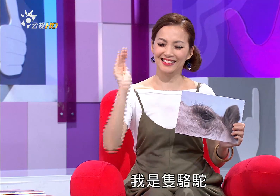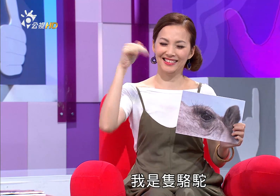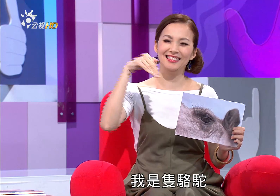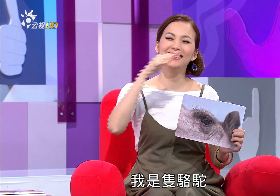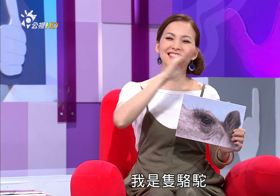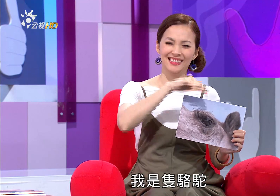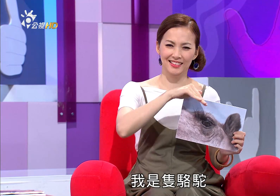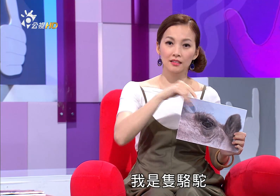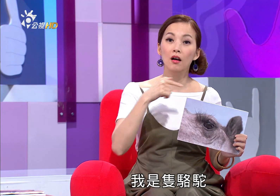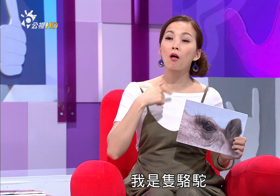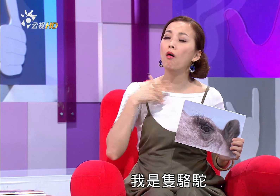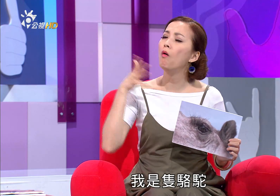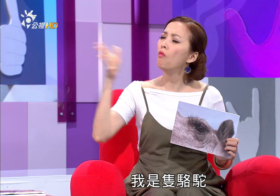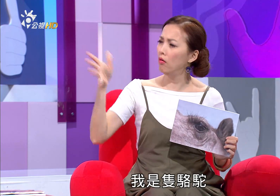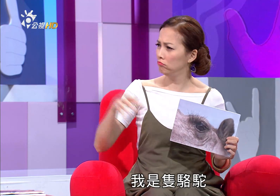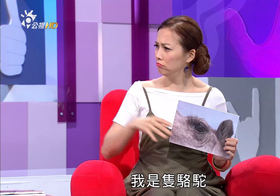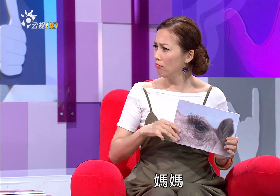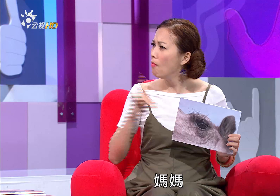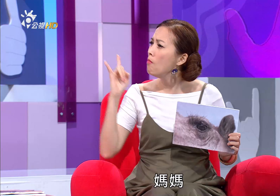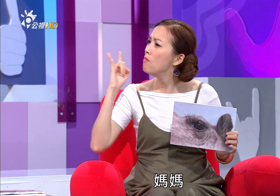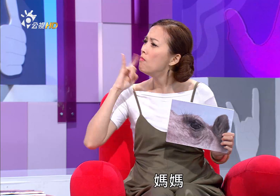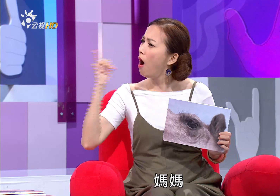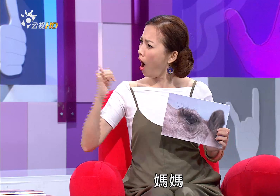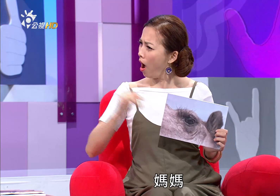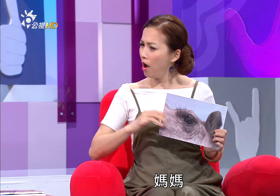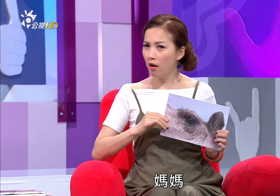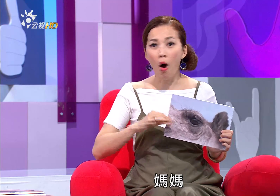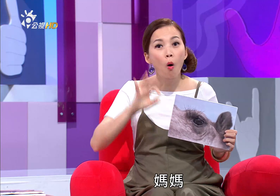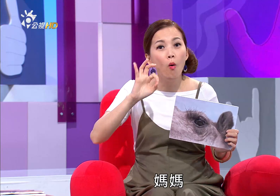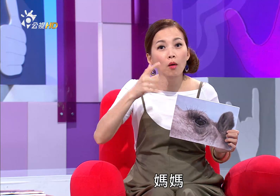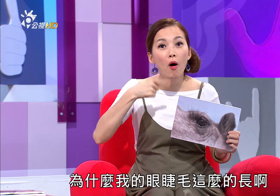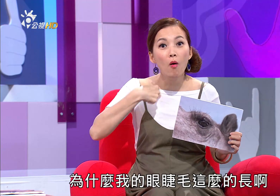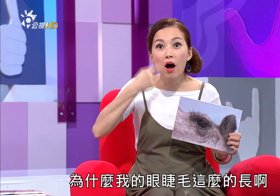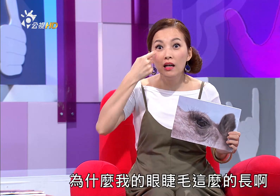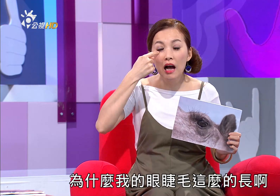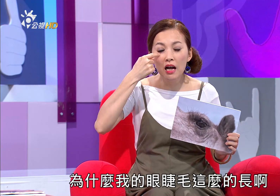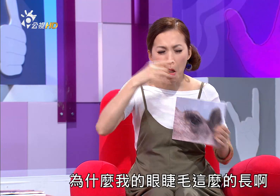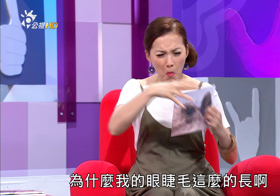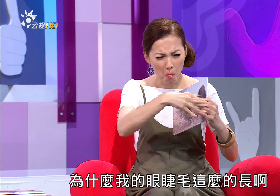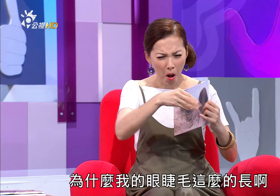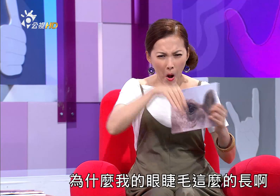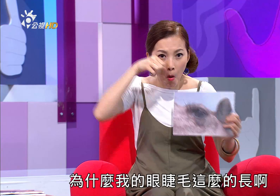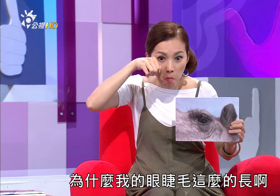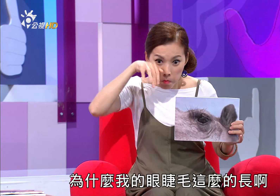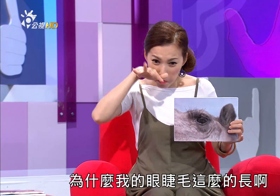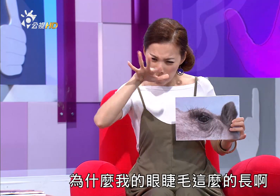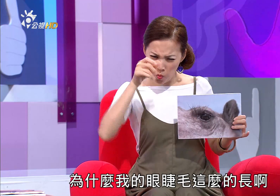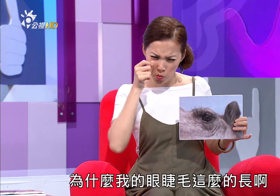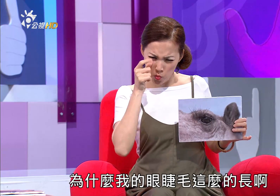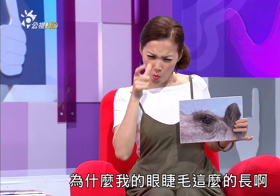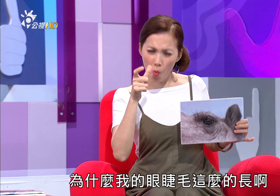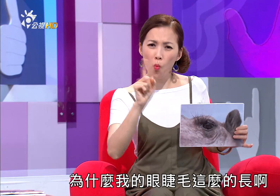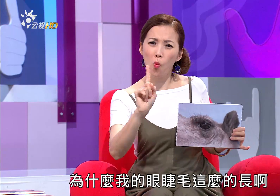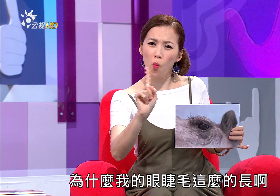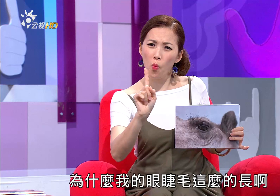只骆驼，妈妈，哦，为什么我的眼睫毛这么的长